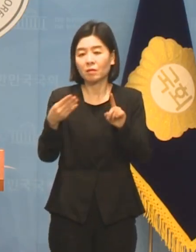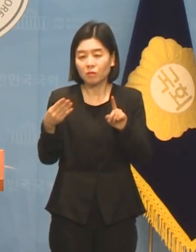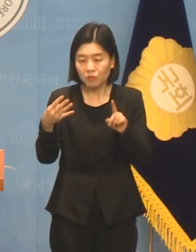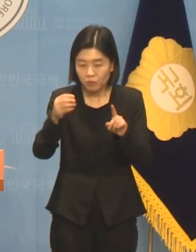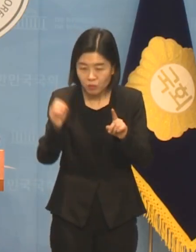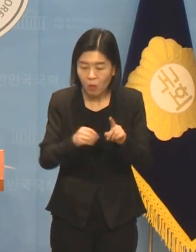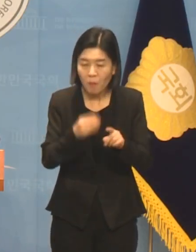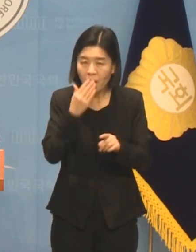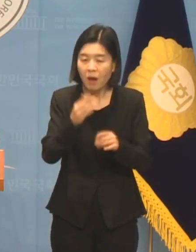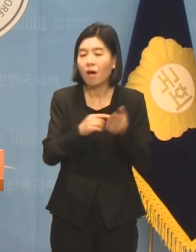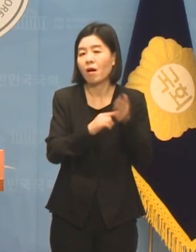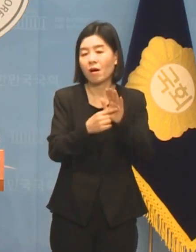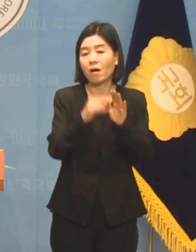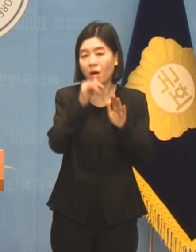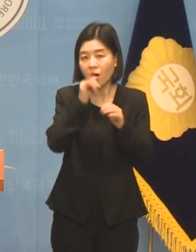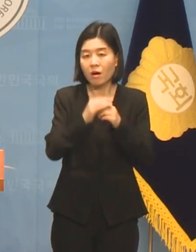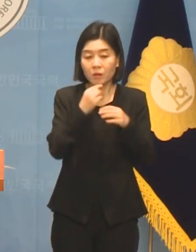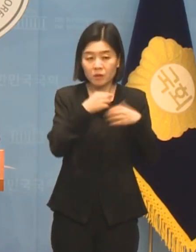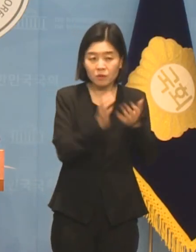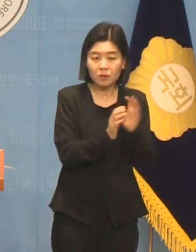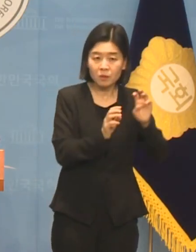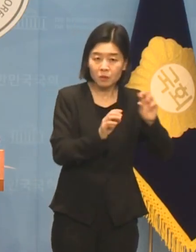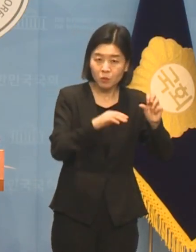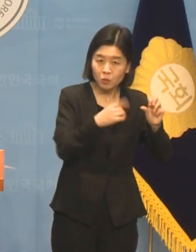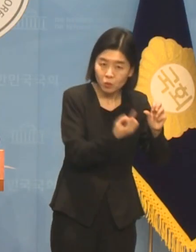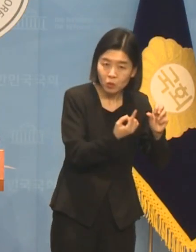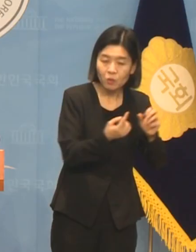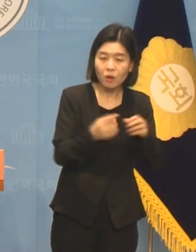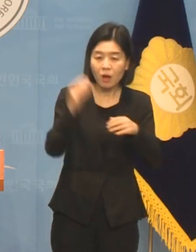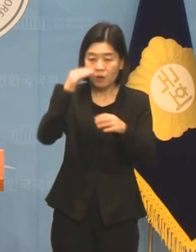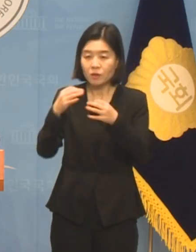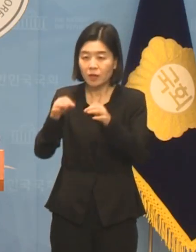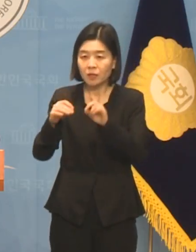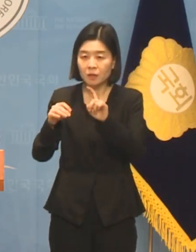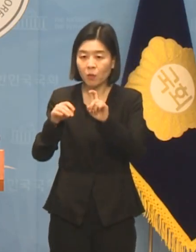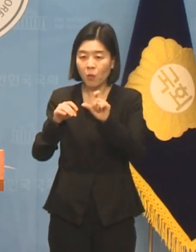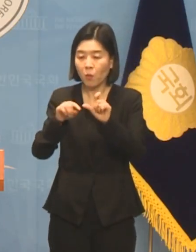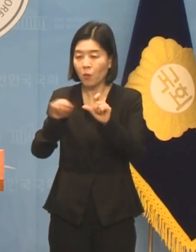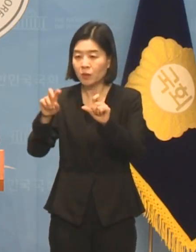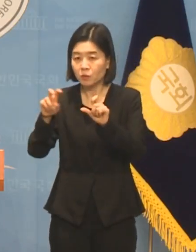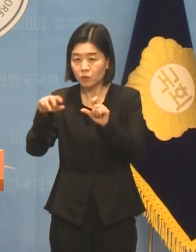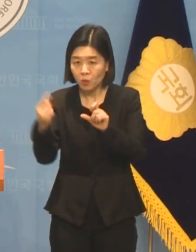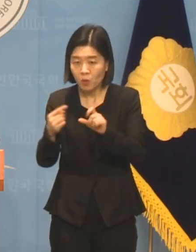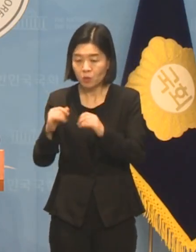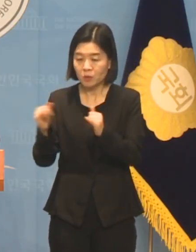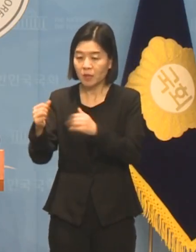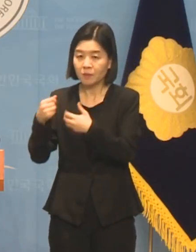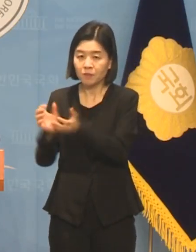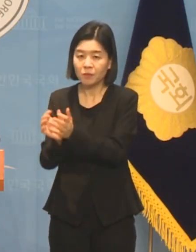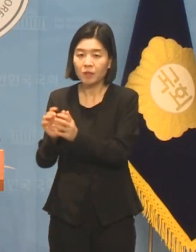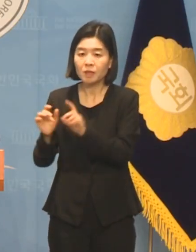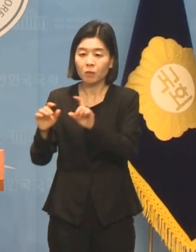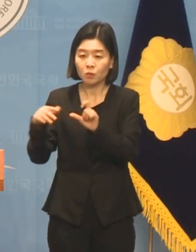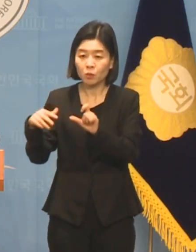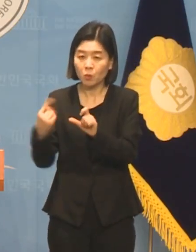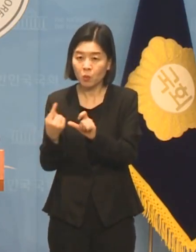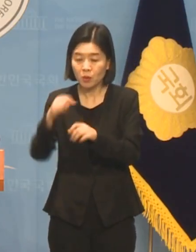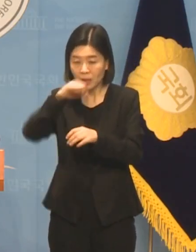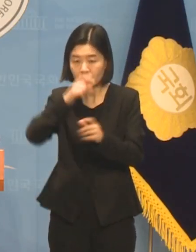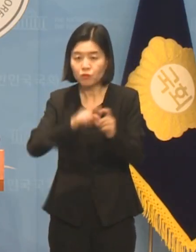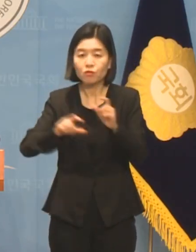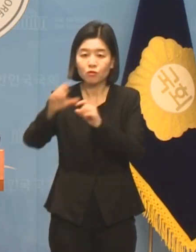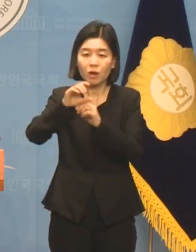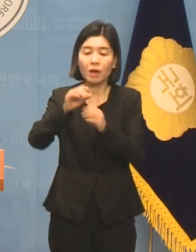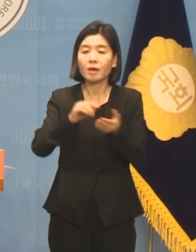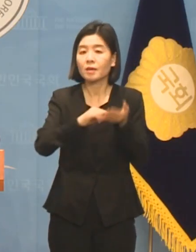경고했습니다. 더불어민주당 35조 원, 한국은행 15에서 20조 원, 국민의힘 15조 원 규모의 추경을 제안하고